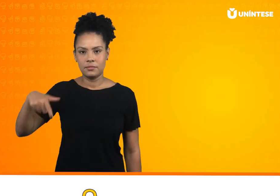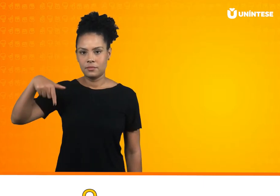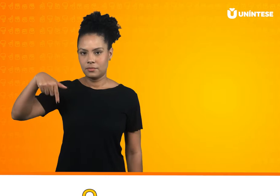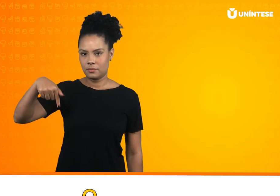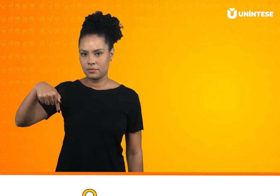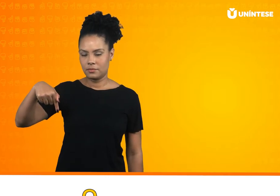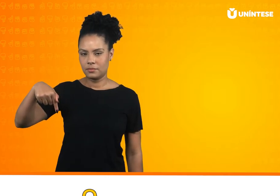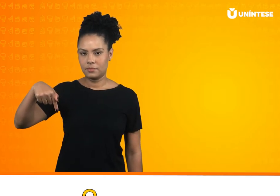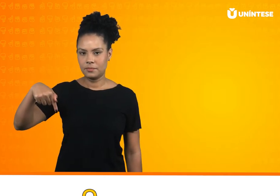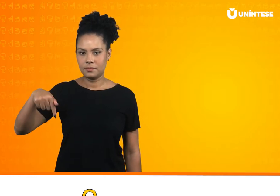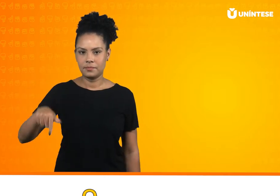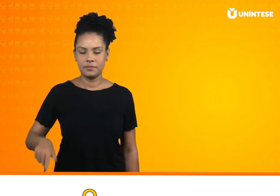Q,